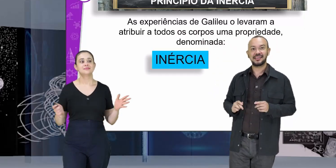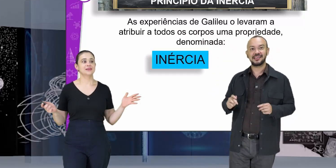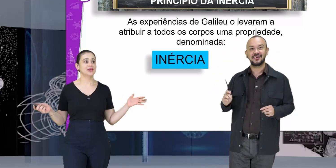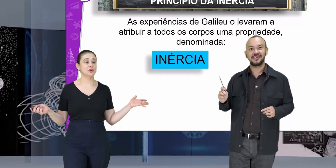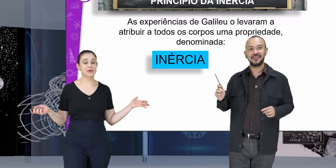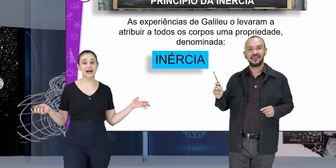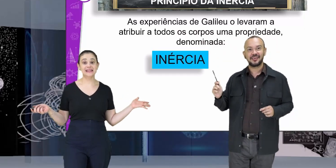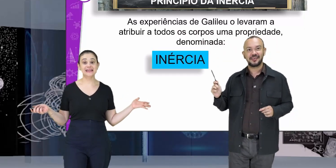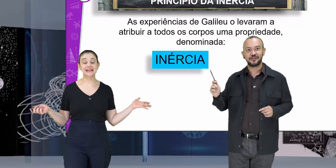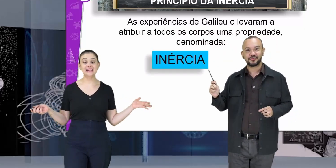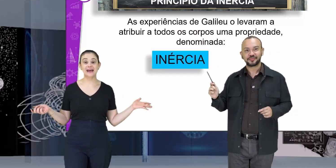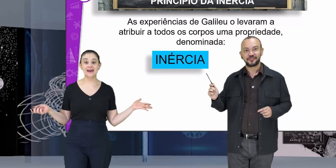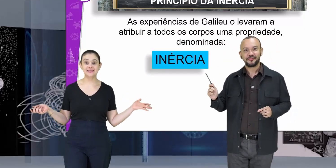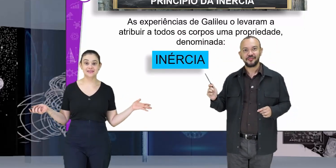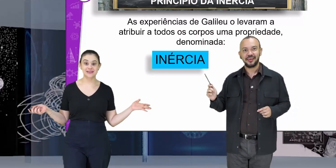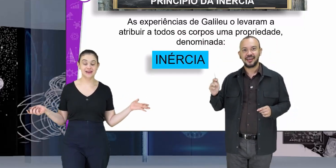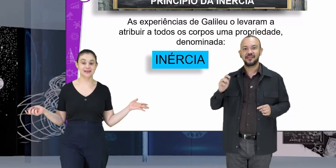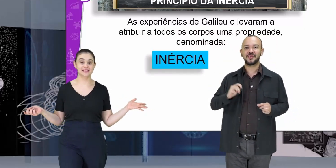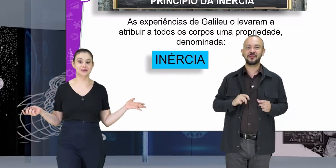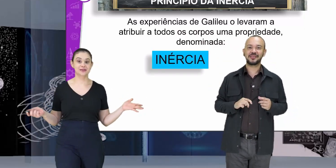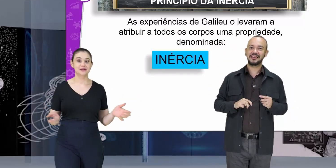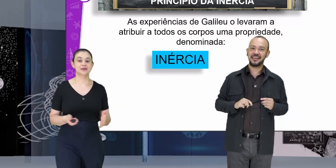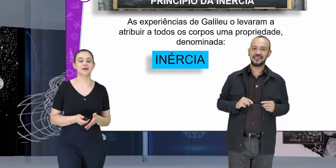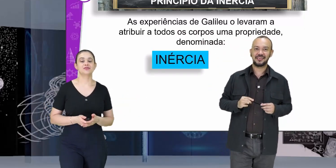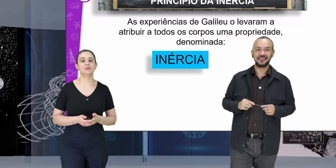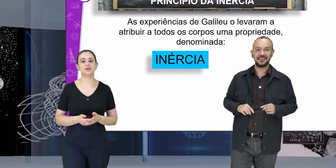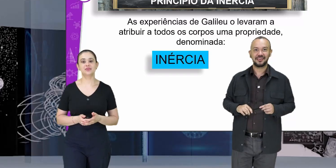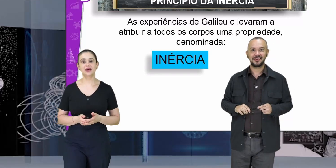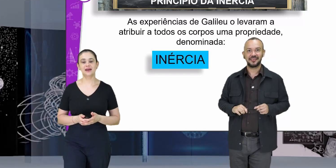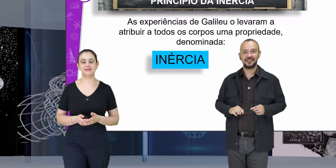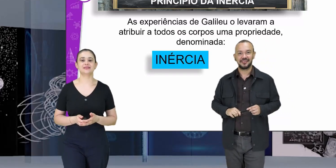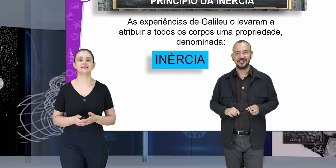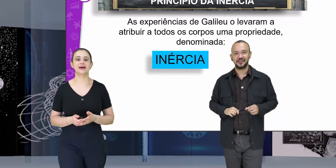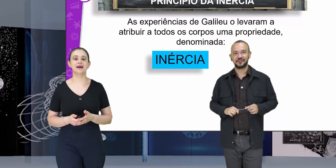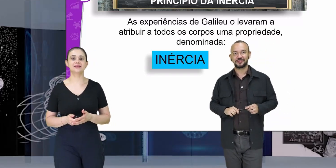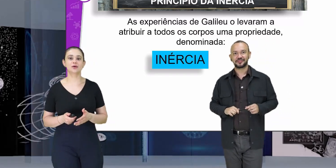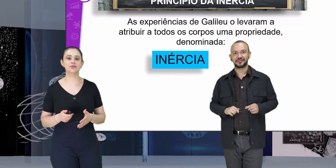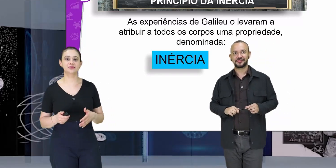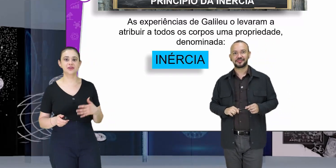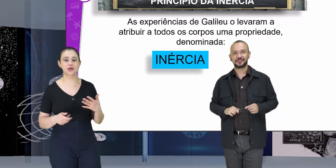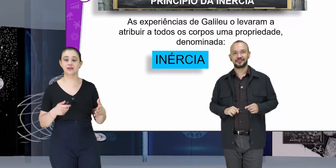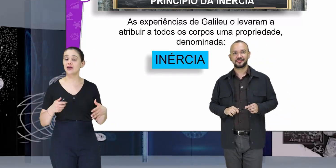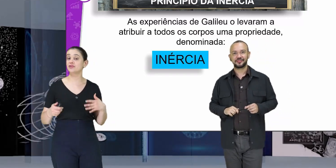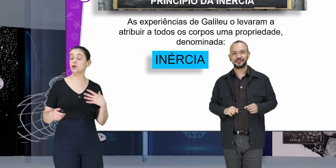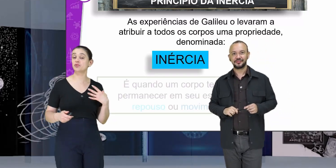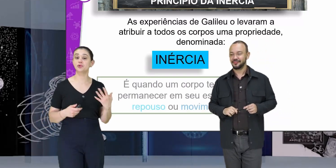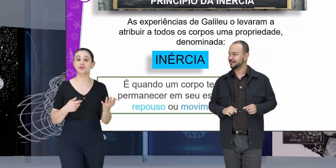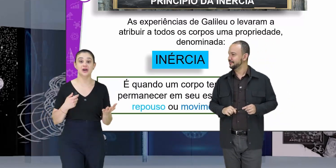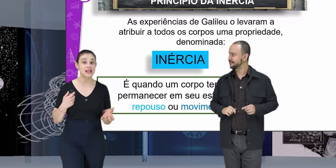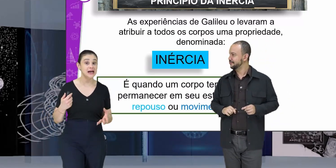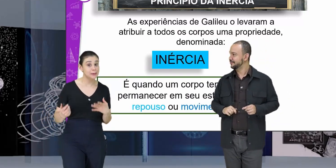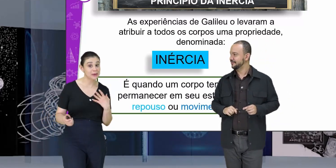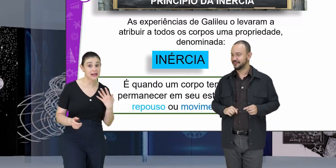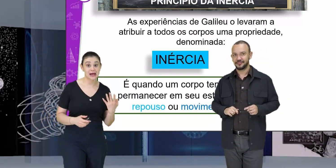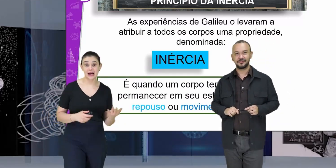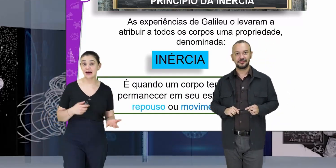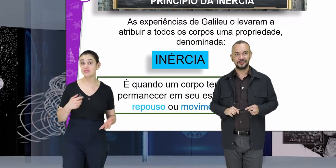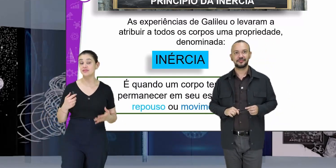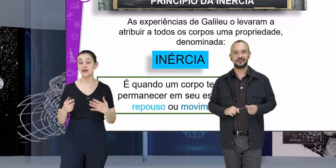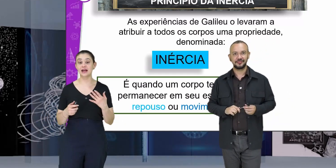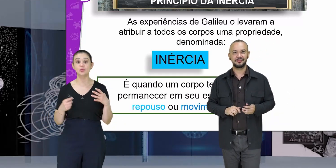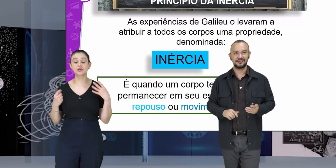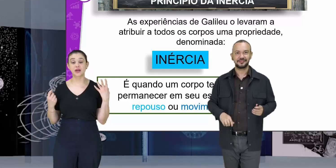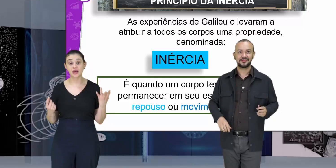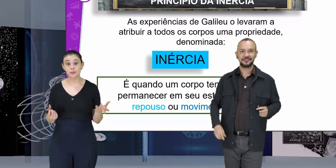propriedade é essa? Denominada inércia. A famosa inércia. Famosa inércia, tá? Então você já deve ter ouvido falar na